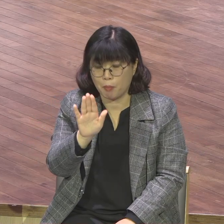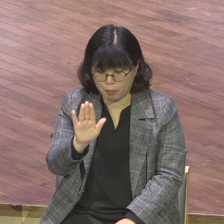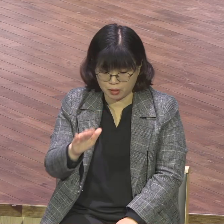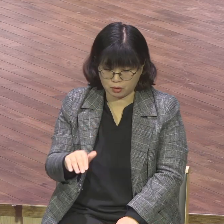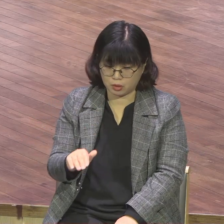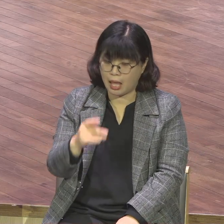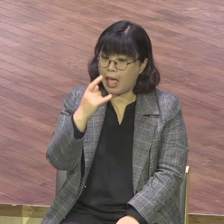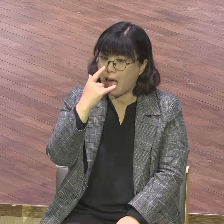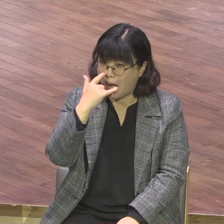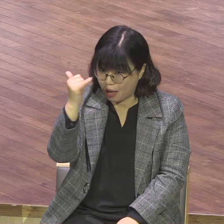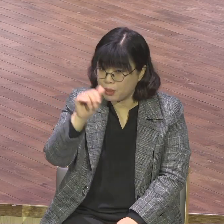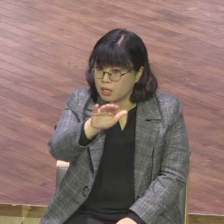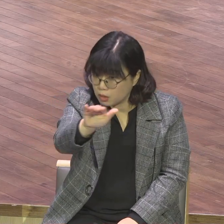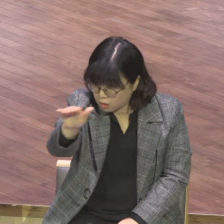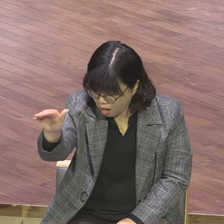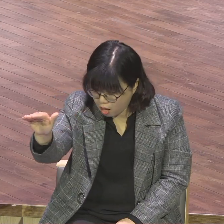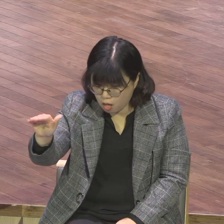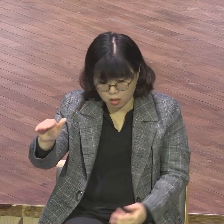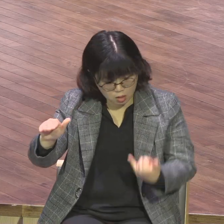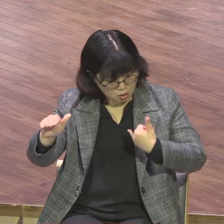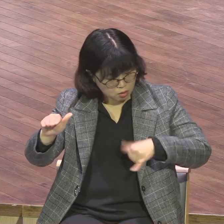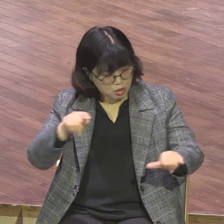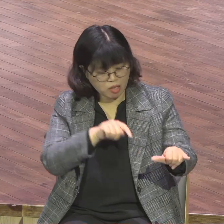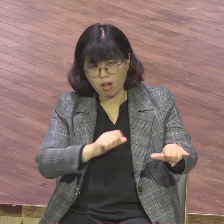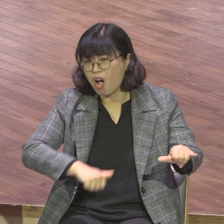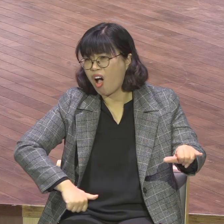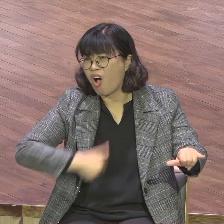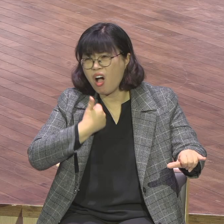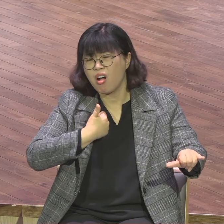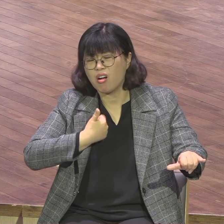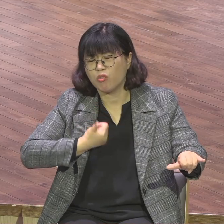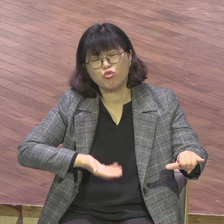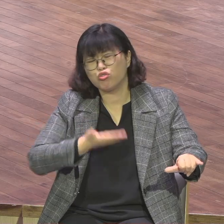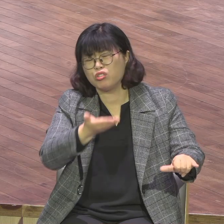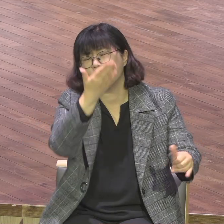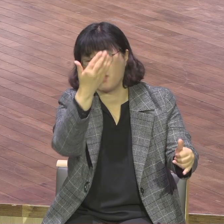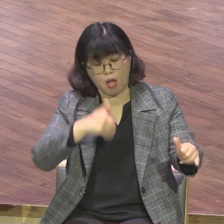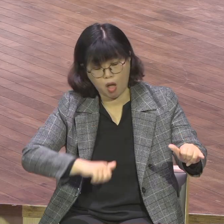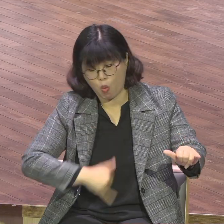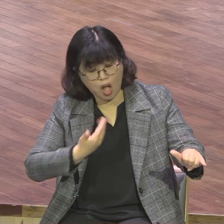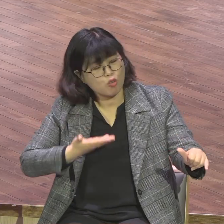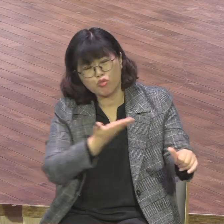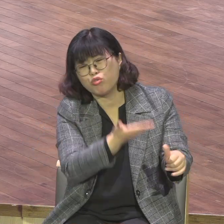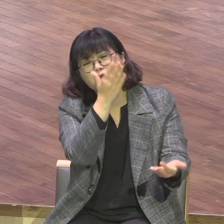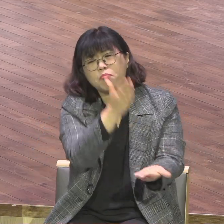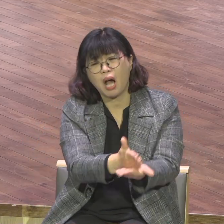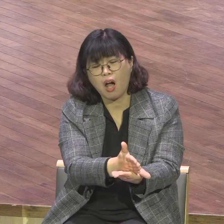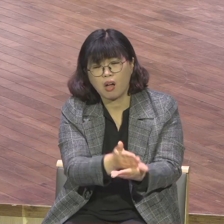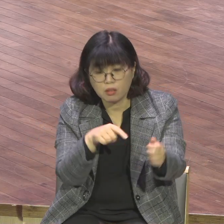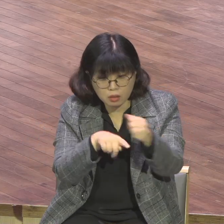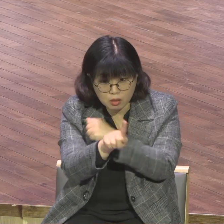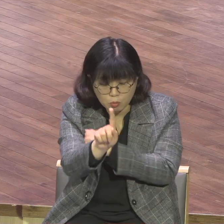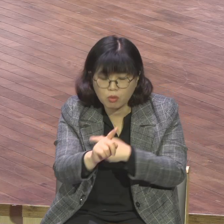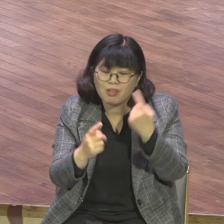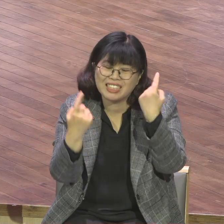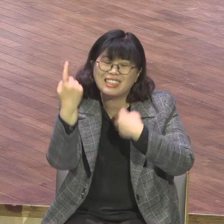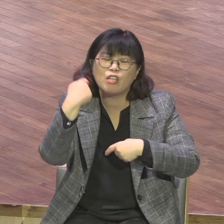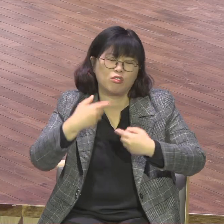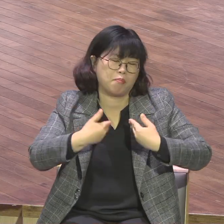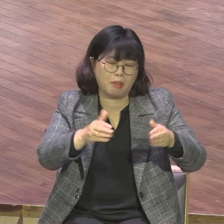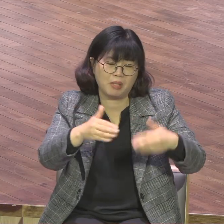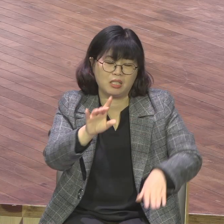말은요 쉽게 표현하면 자녀에게 뭐요 상처 주지 말라는 얘기예요. 자녀를 함부로 자녀를 말하면 안 됩니다.